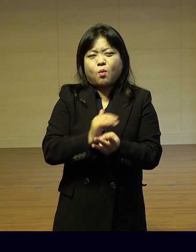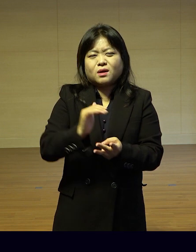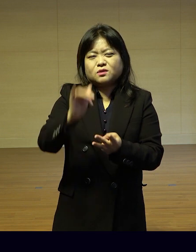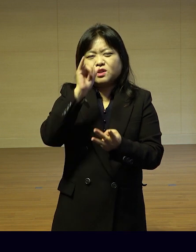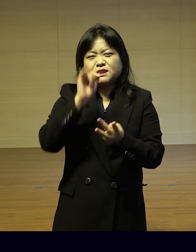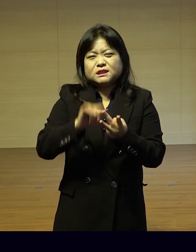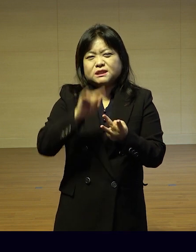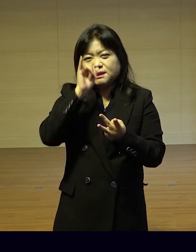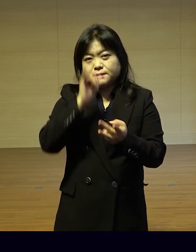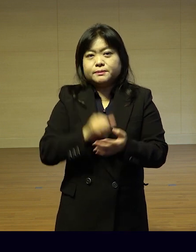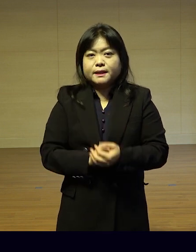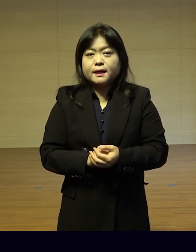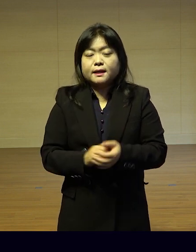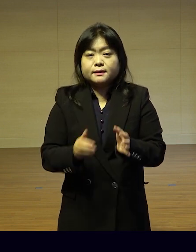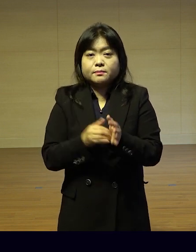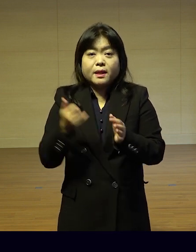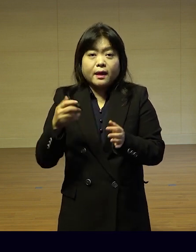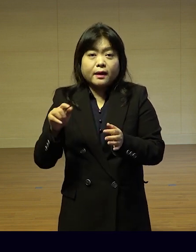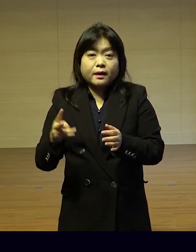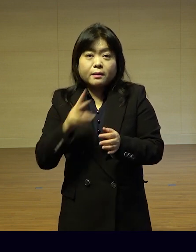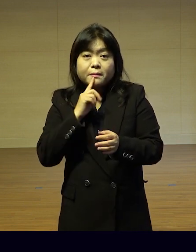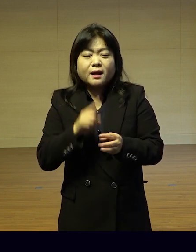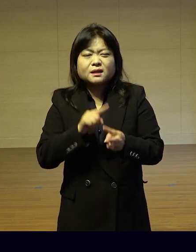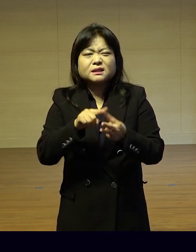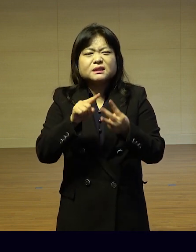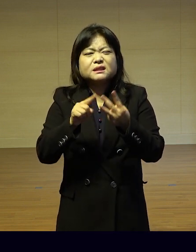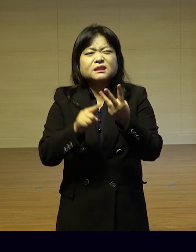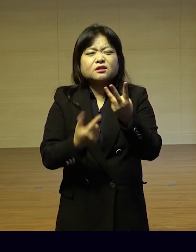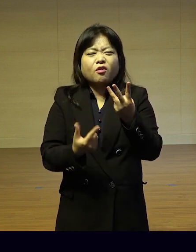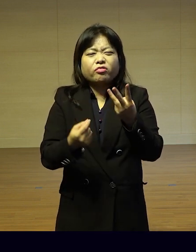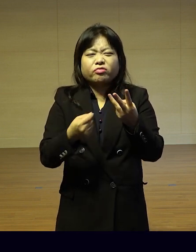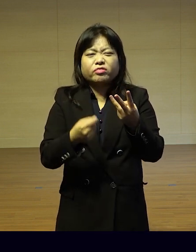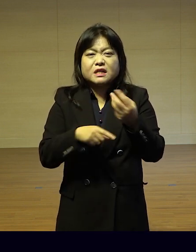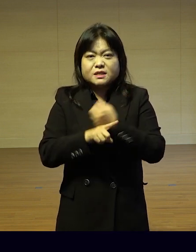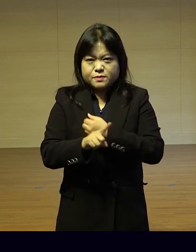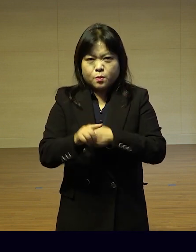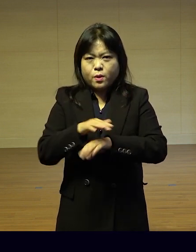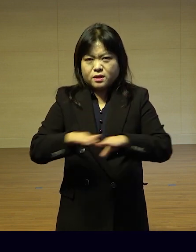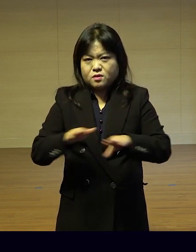있습니다. 해겔이 말한 것은 그런 의미로 해석이 돼야 됩니다.